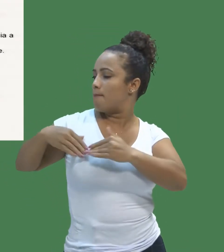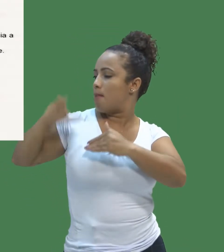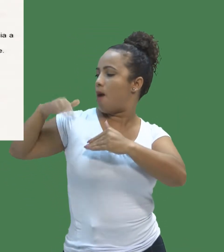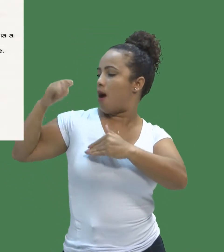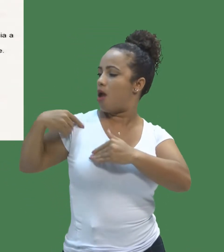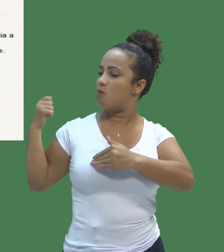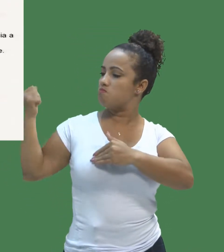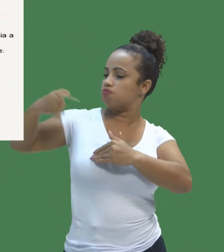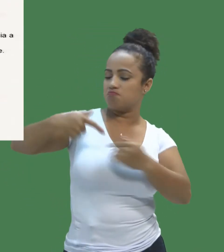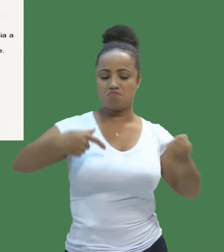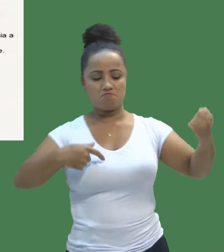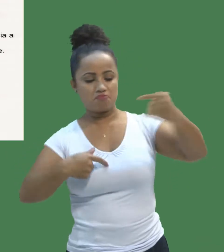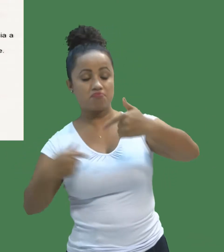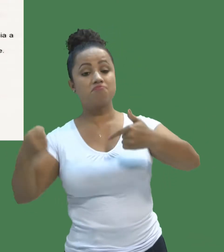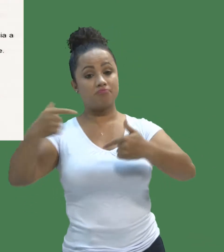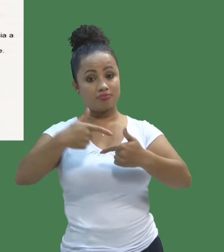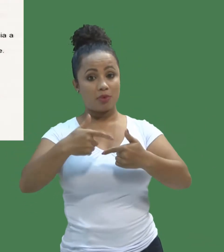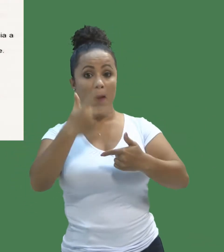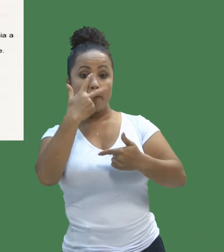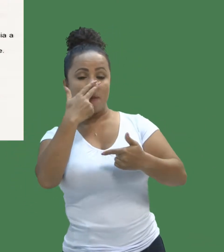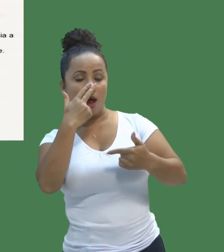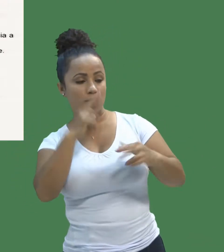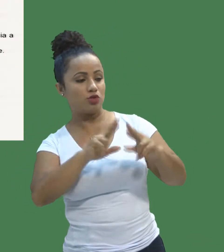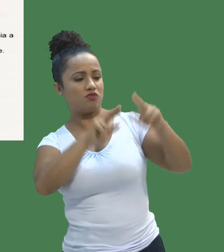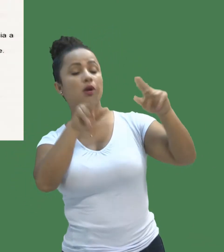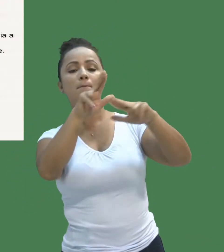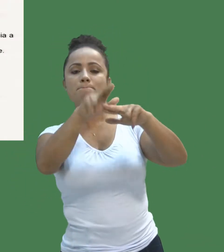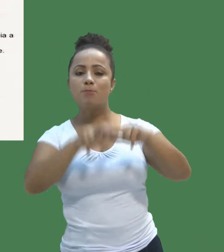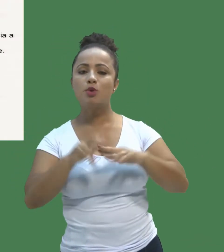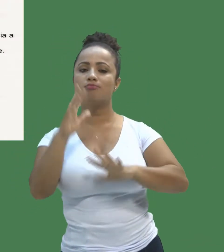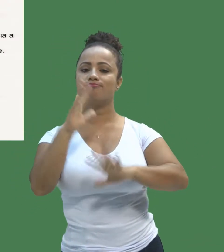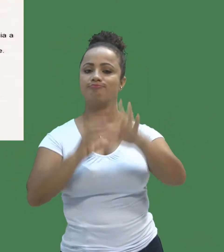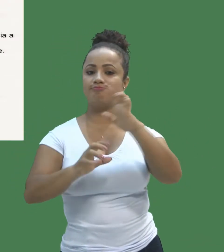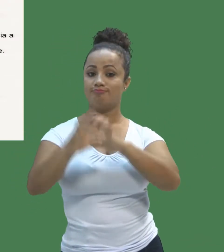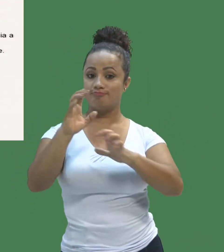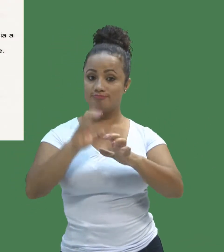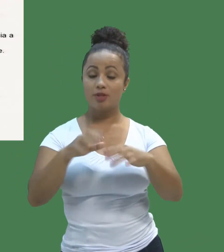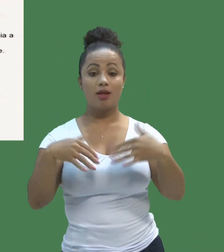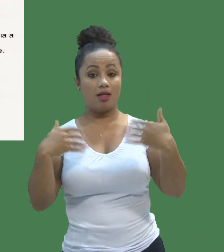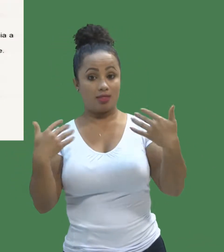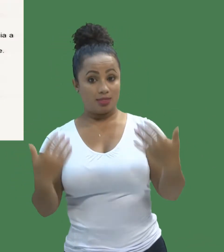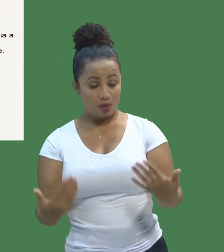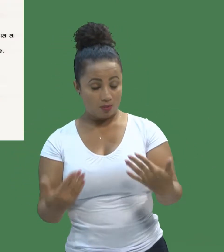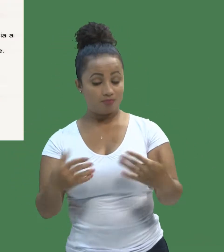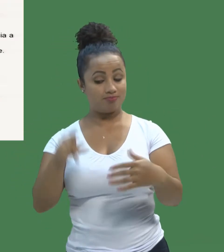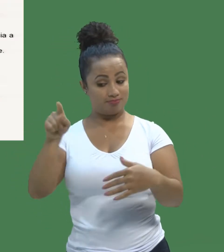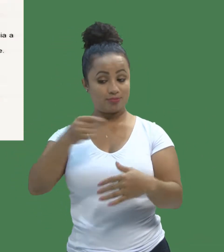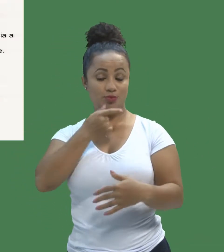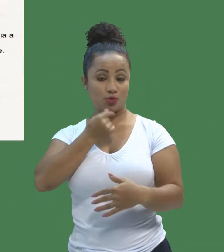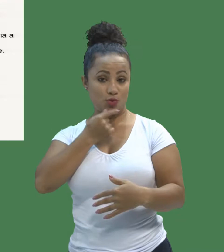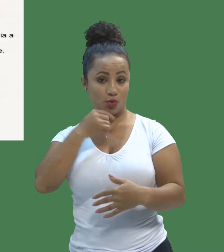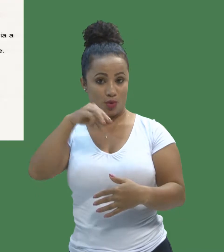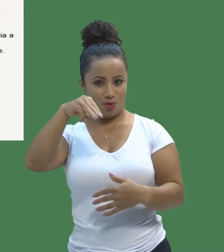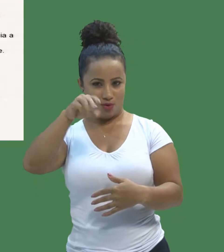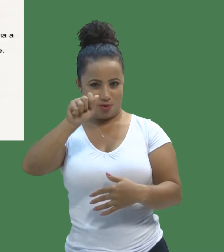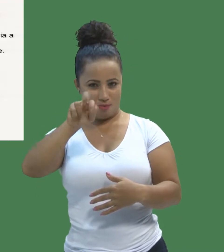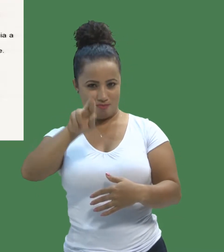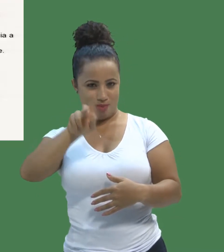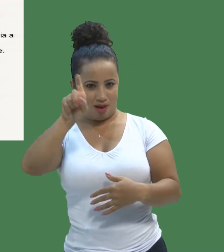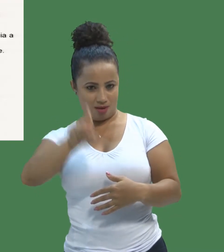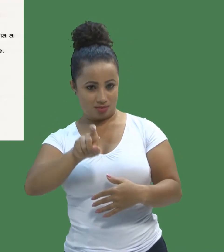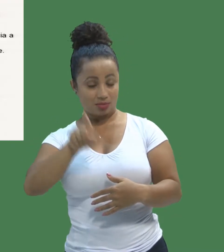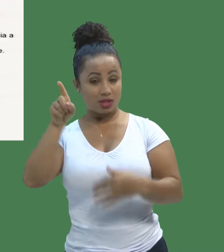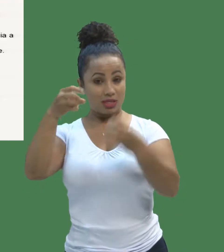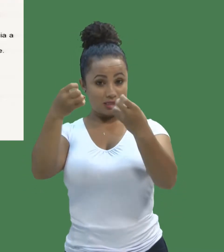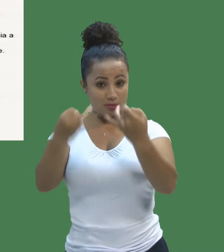outras palavras, para Marx, os professores somente conseguirão aumento em seus